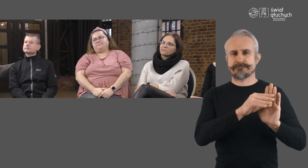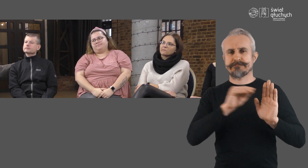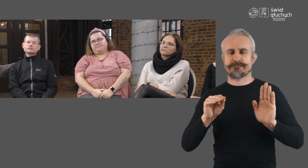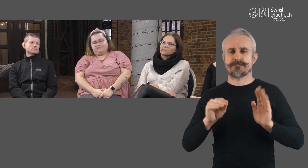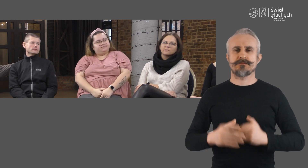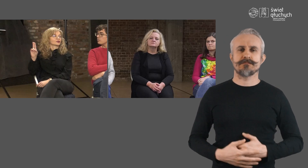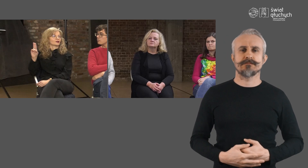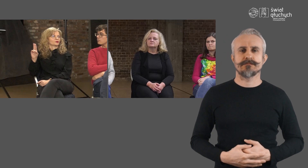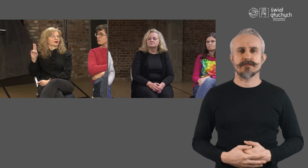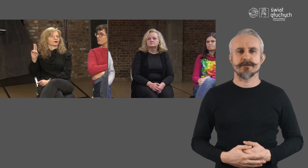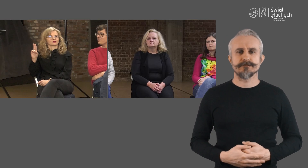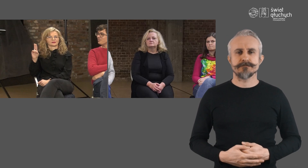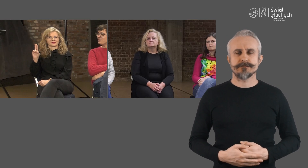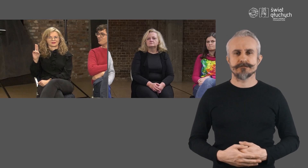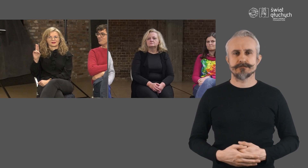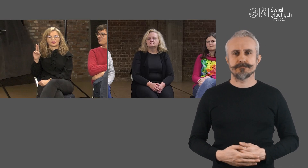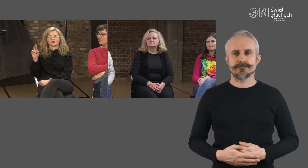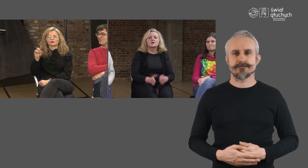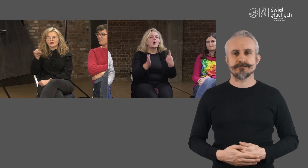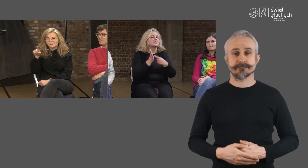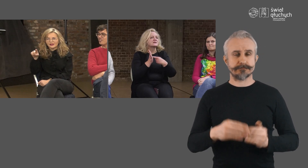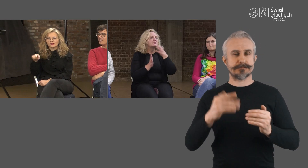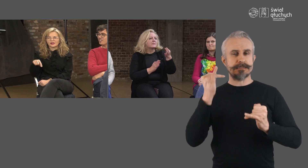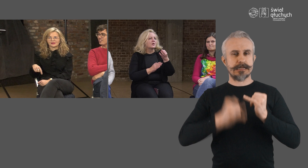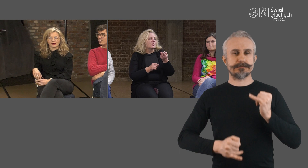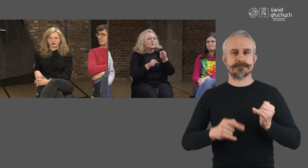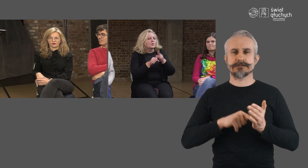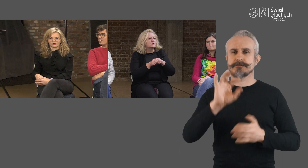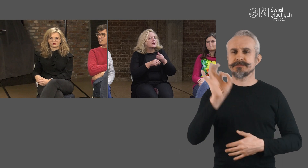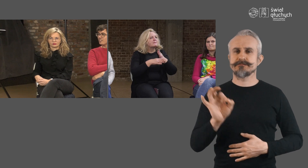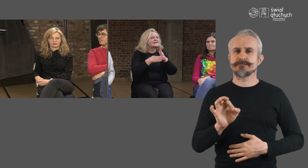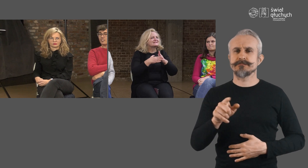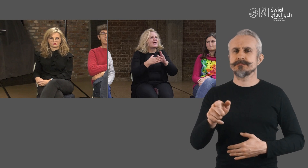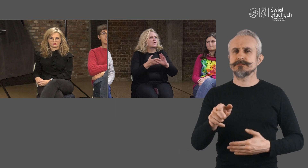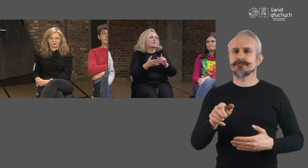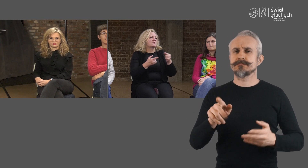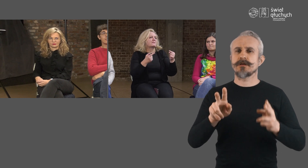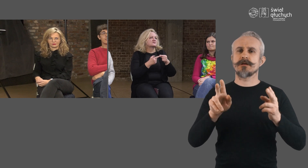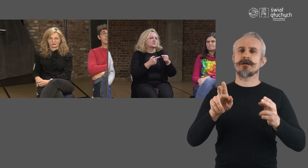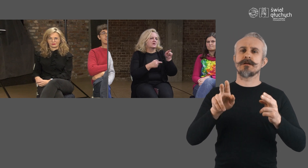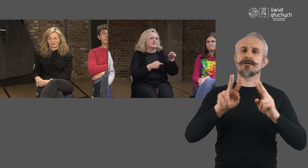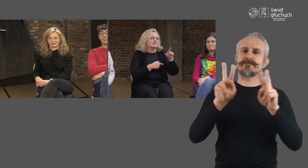języka polskiego. Ostatnie pytanie. To który jest bardziej międzynarodowy?